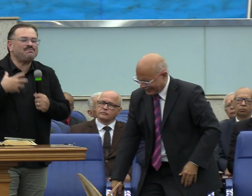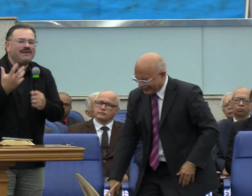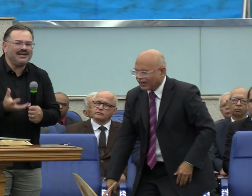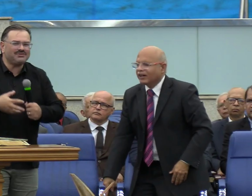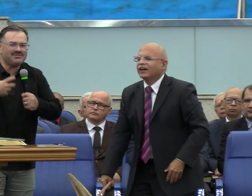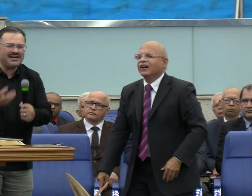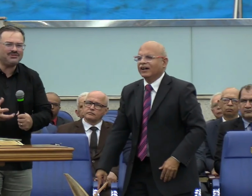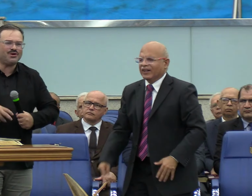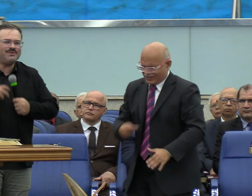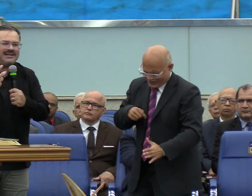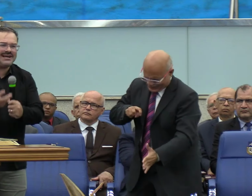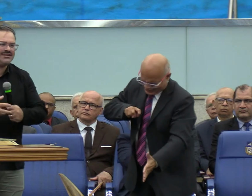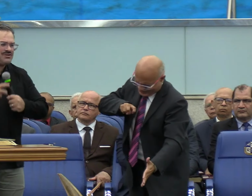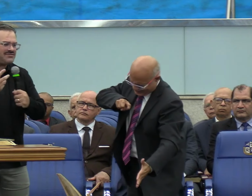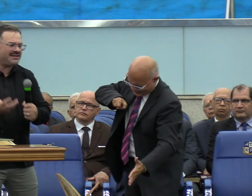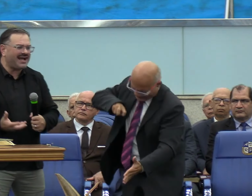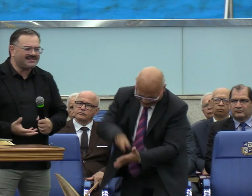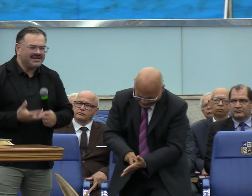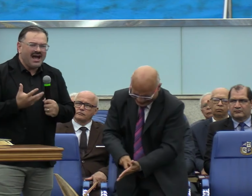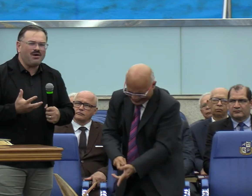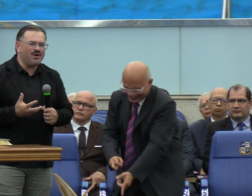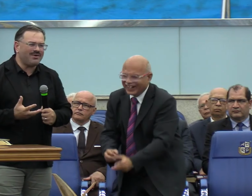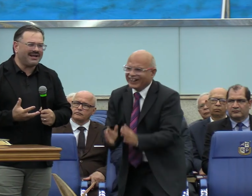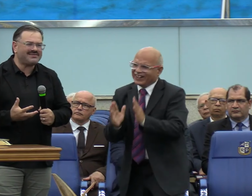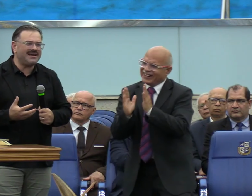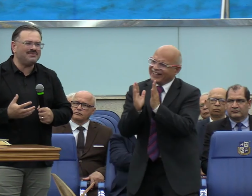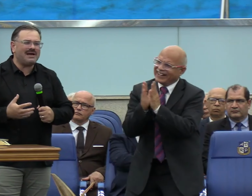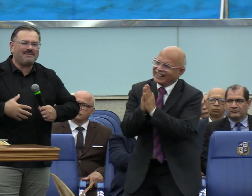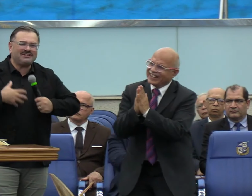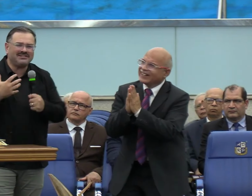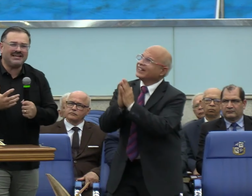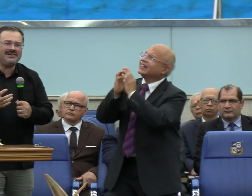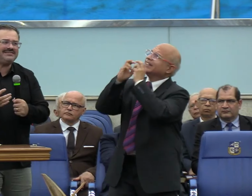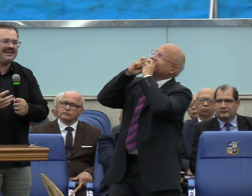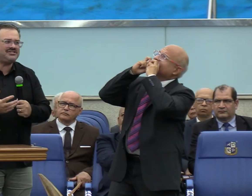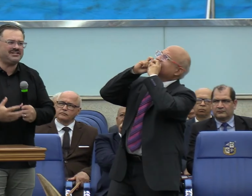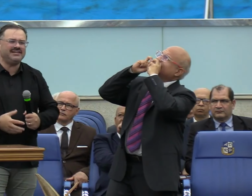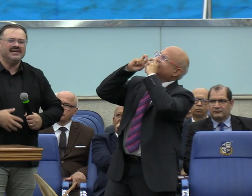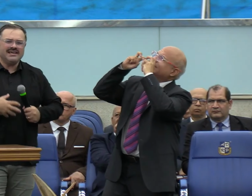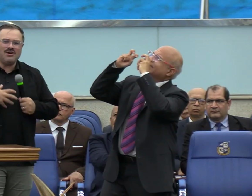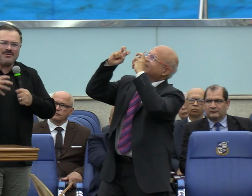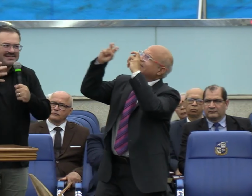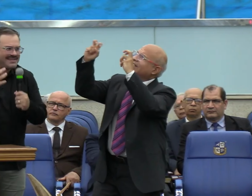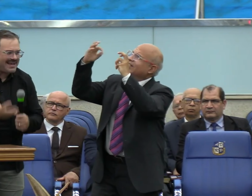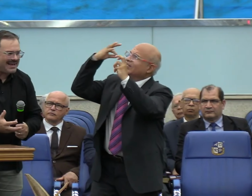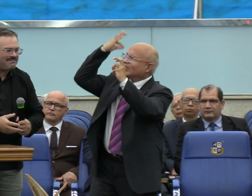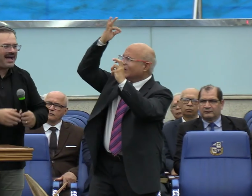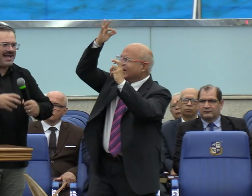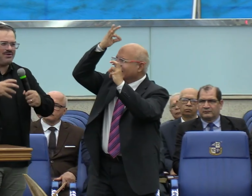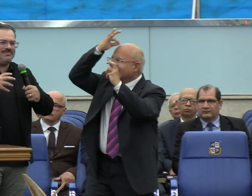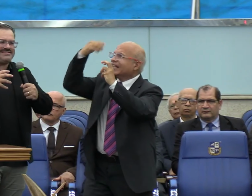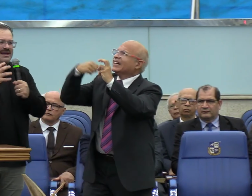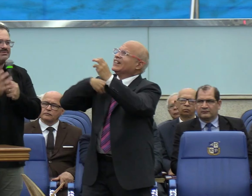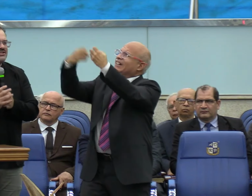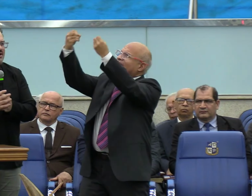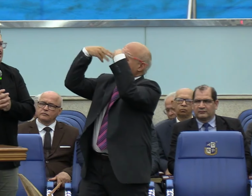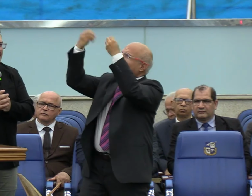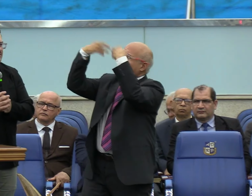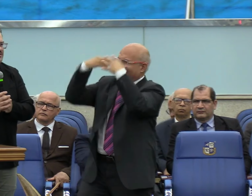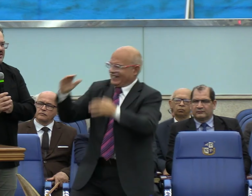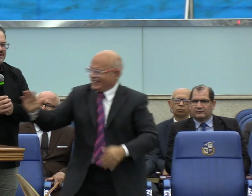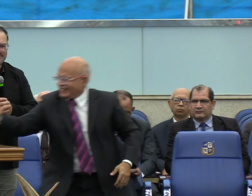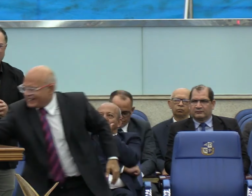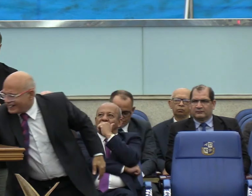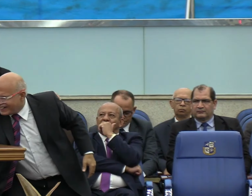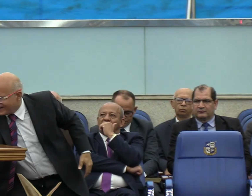o Espírito Santo comunicando as suas verdades ao meu coração. E a partir daí eu entendi. E eu comecei a clamar, eu comecei a buscar o